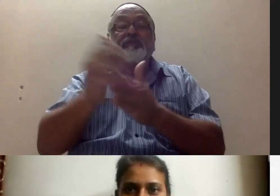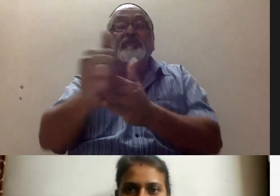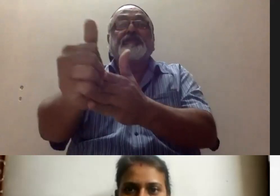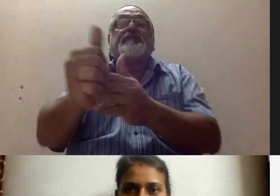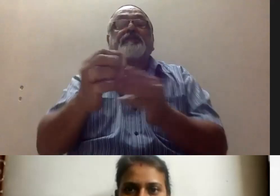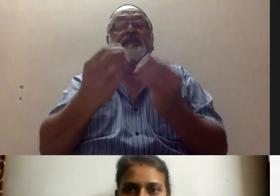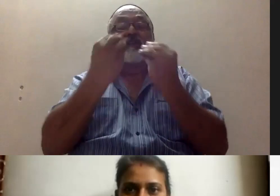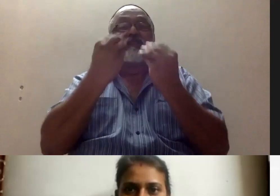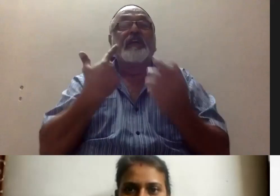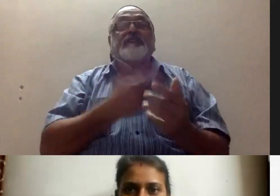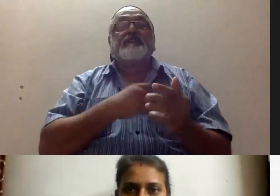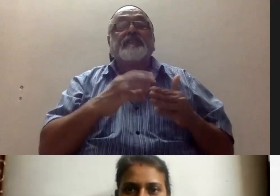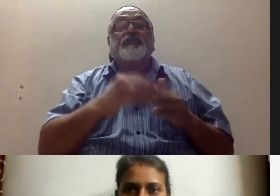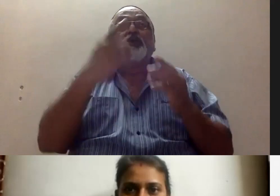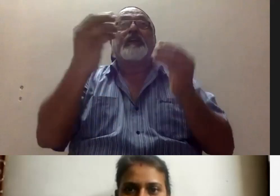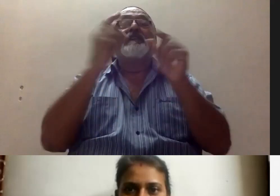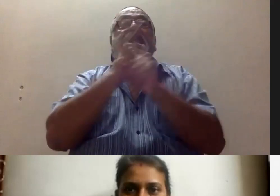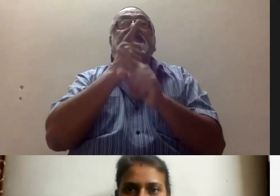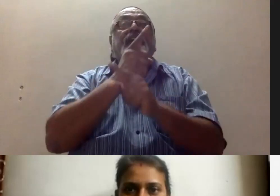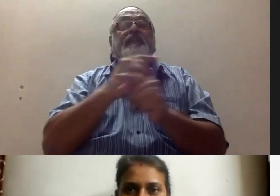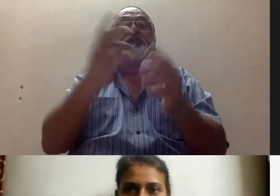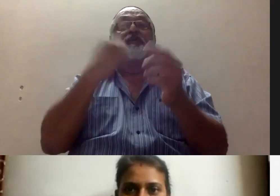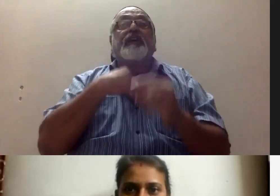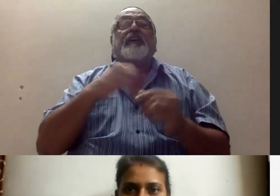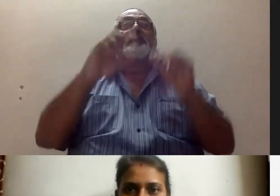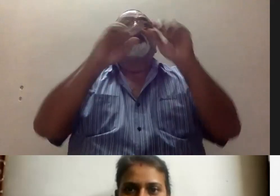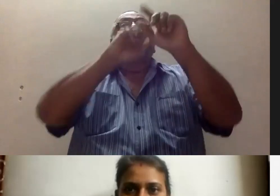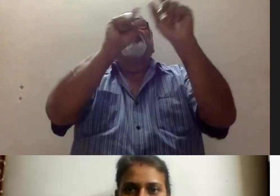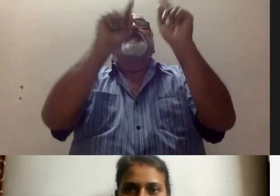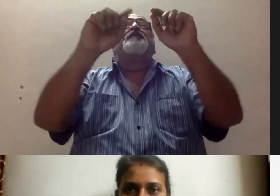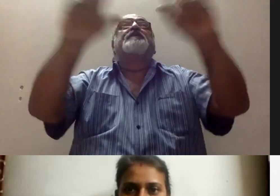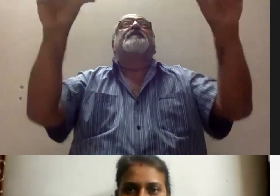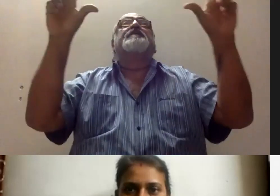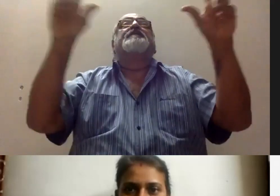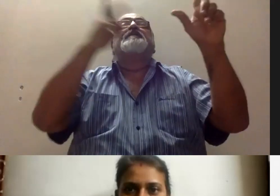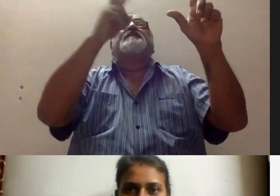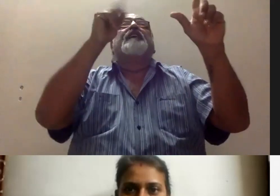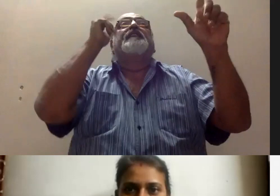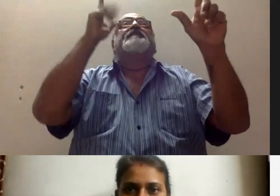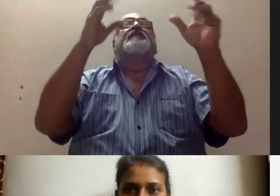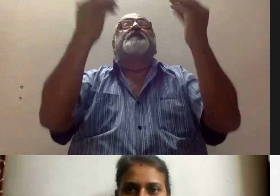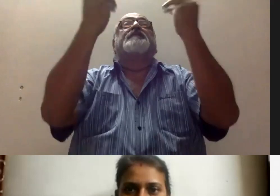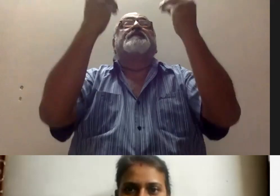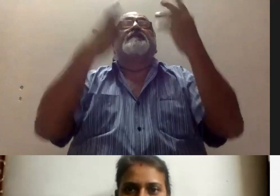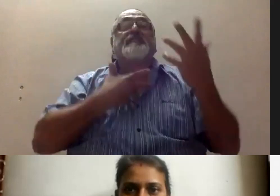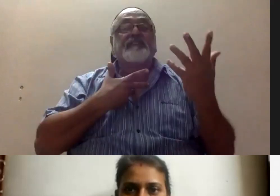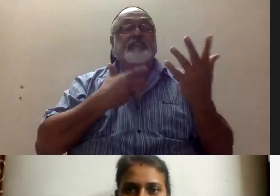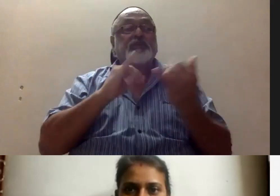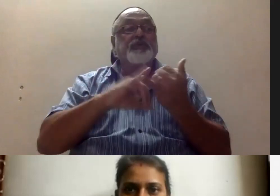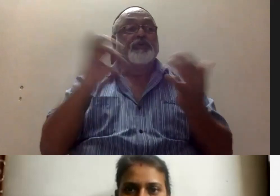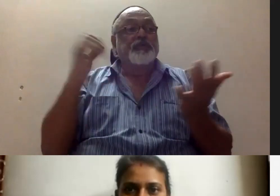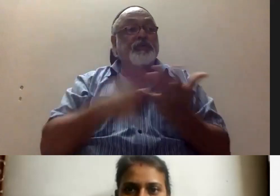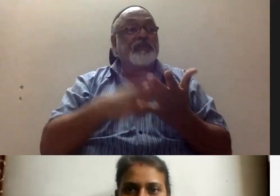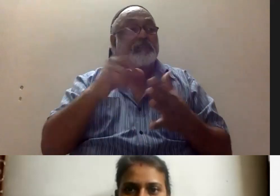चूंकि आप शिक्षिका हैं, आप हमारे आदर्श हैं, और आपसे हम लोग कुछ सीखना चाहते हैं। सूरज हो सकता है परिपक्व न